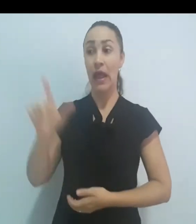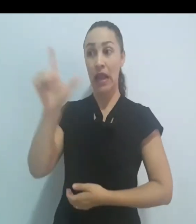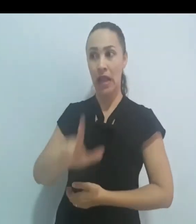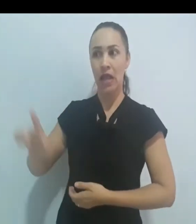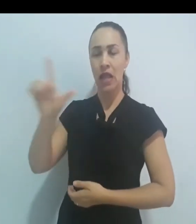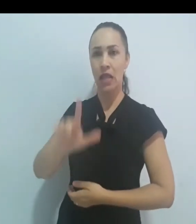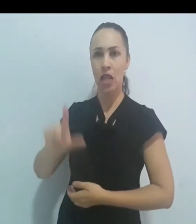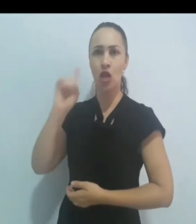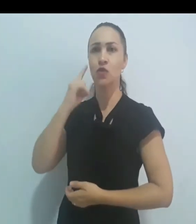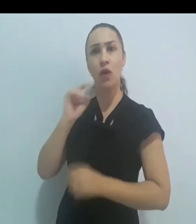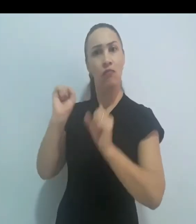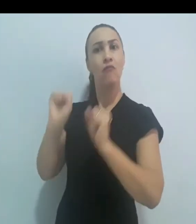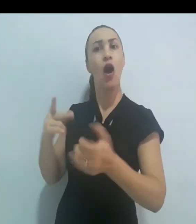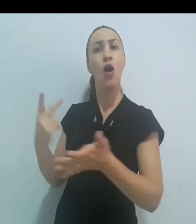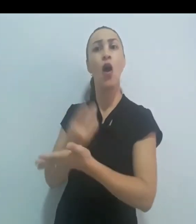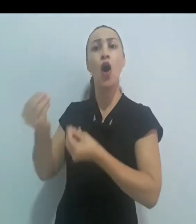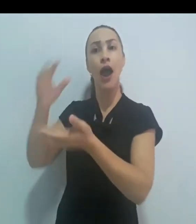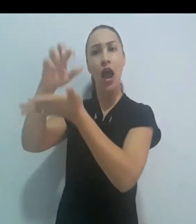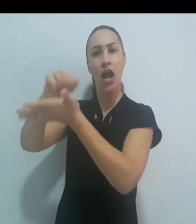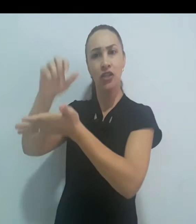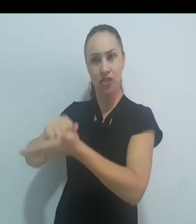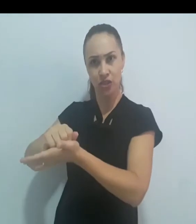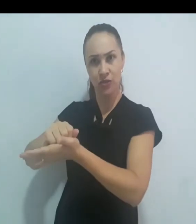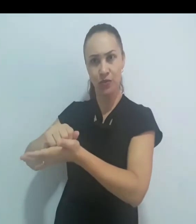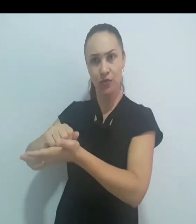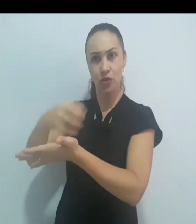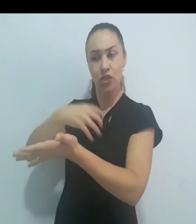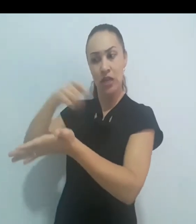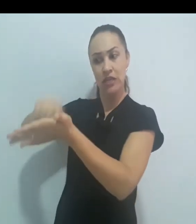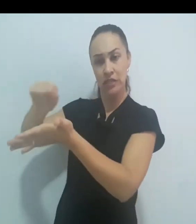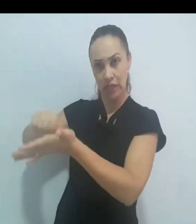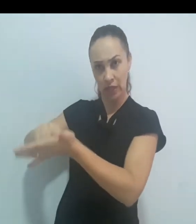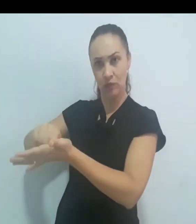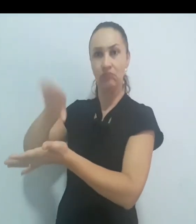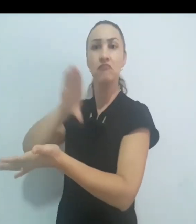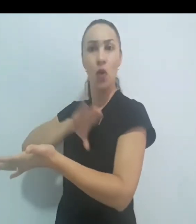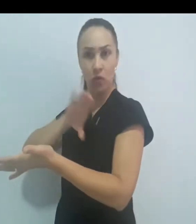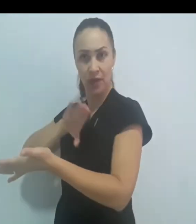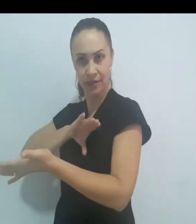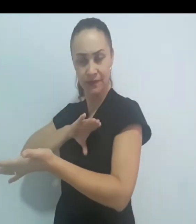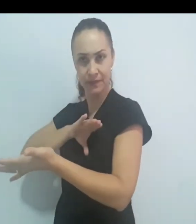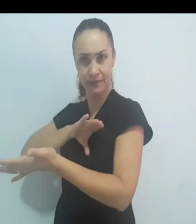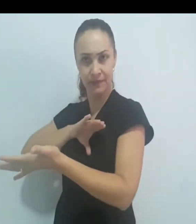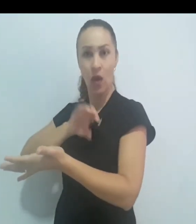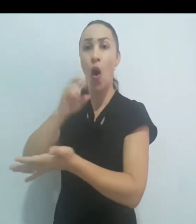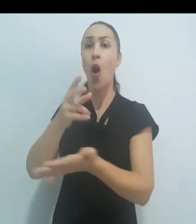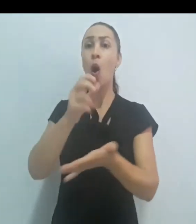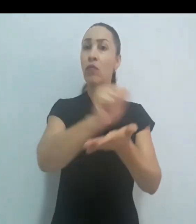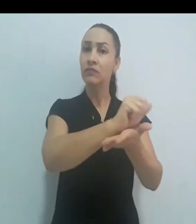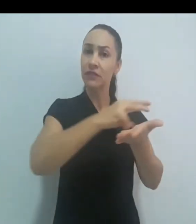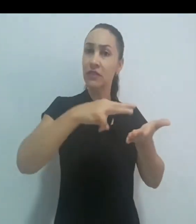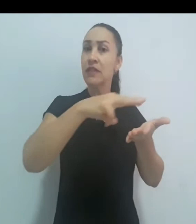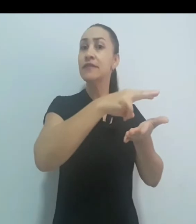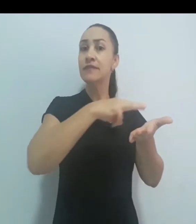literatura surda ela pode ser registrada em forma escrita, tanto em língua portuguesa, quanto em